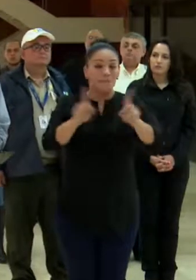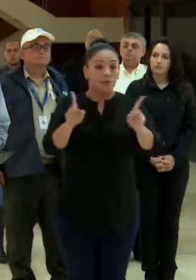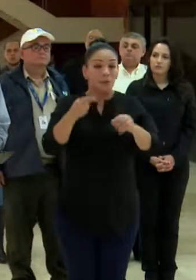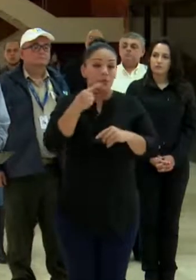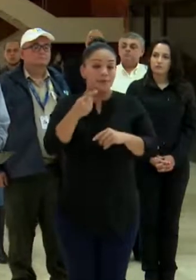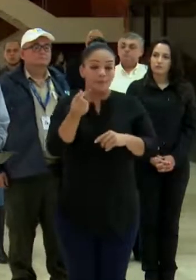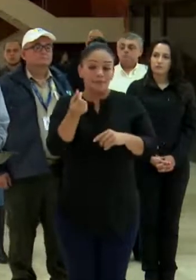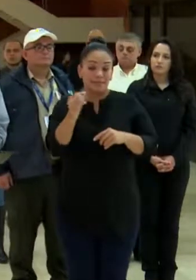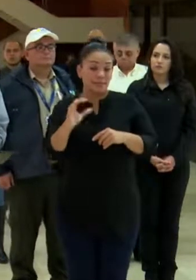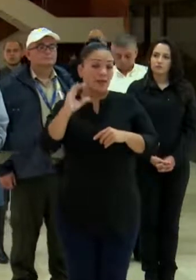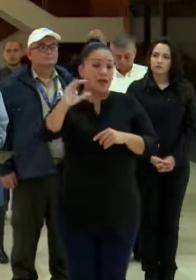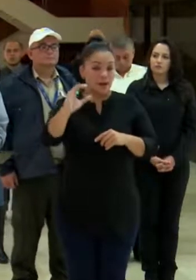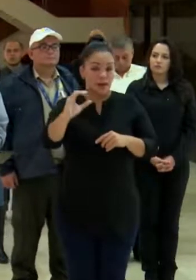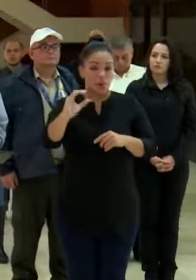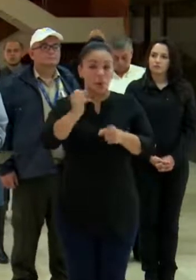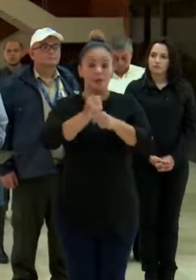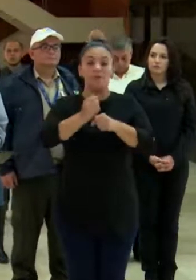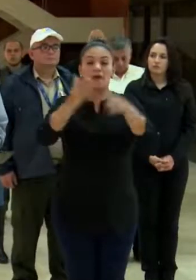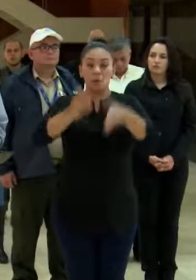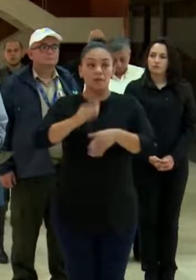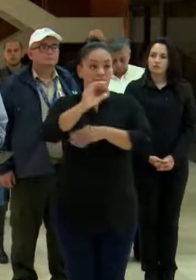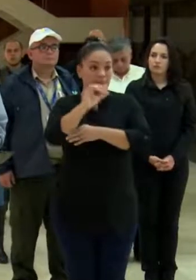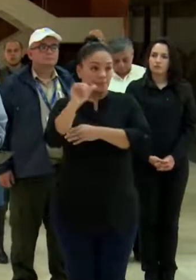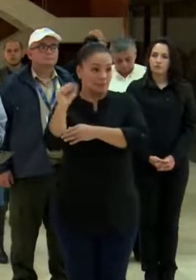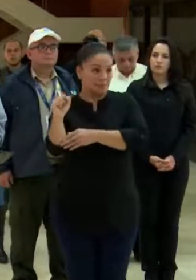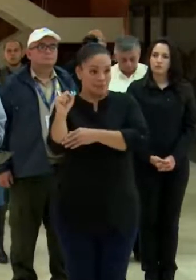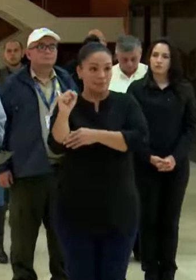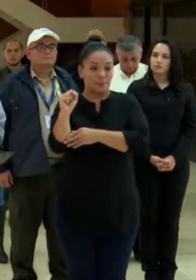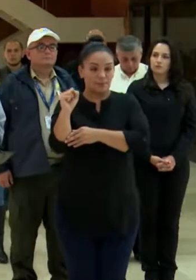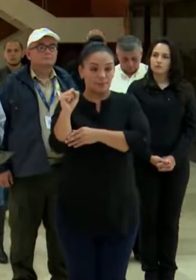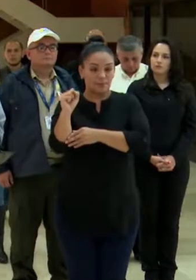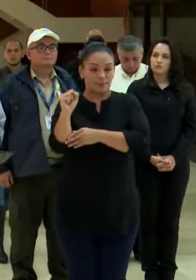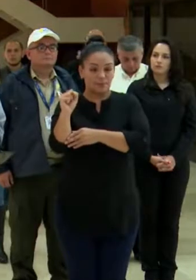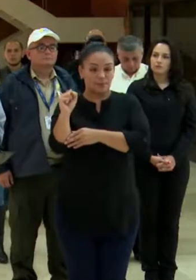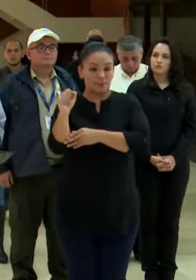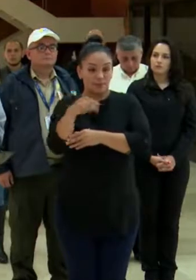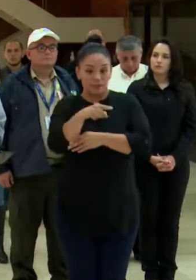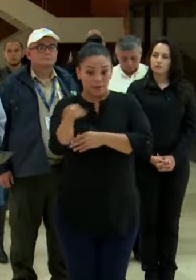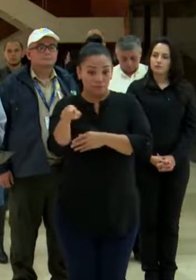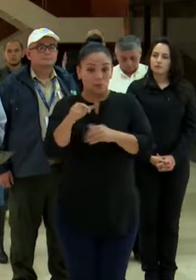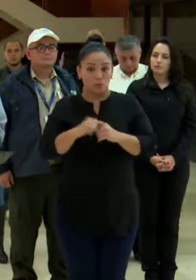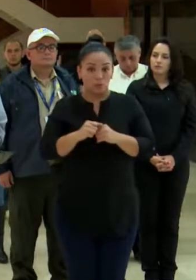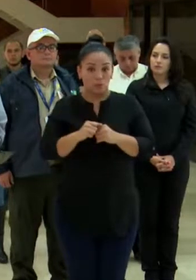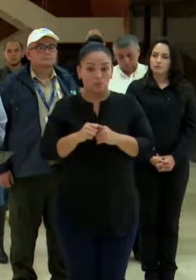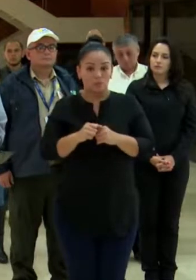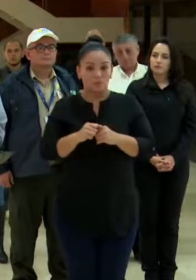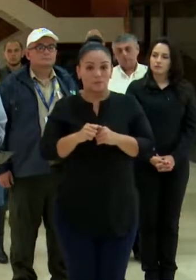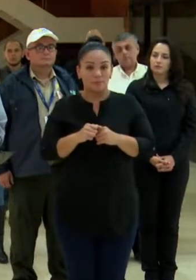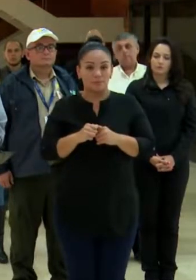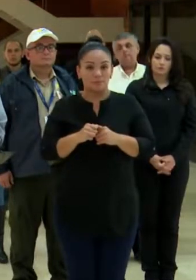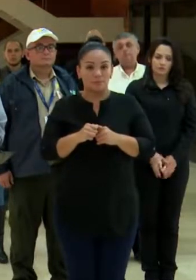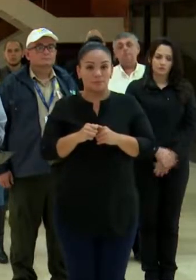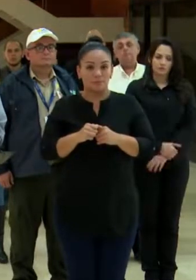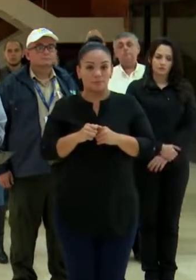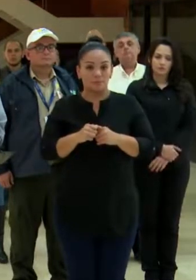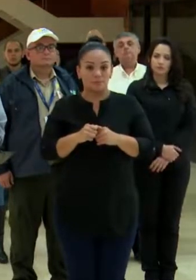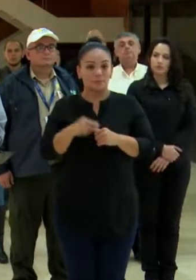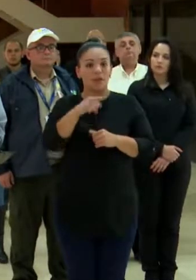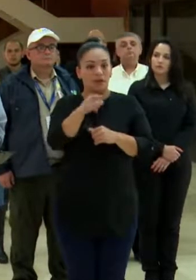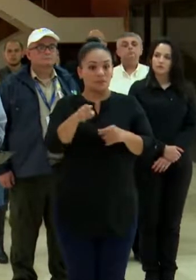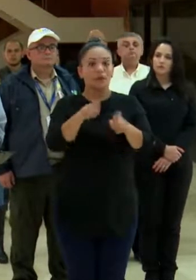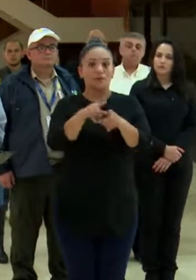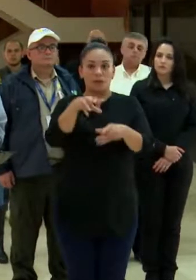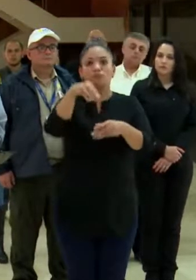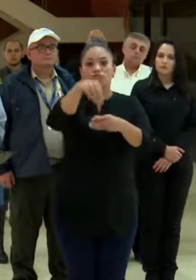los salarios de los empleados de la Caja no están sujetos a las provisiones